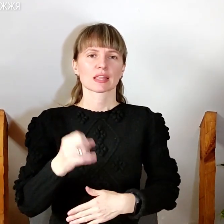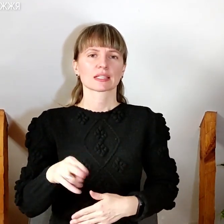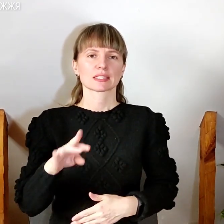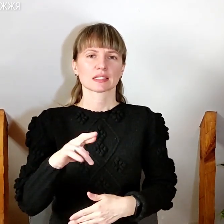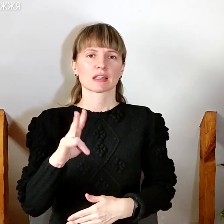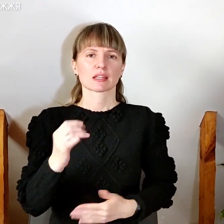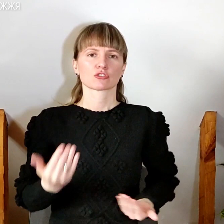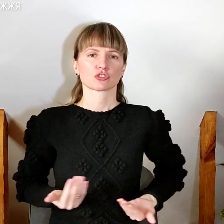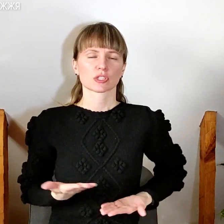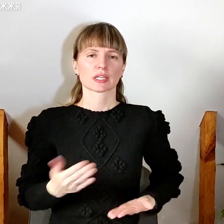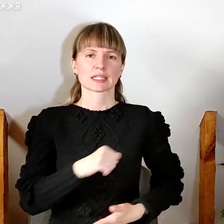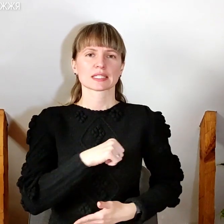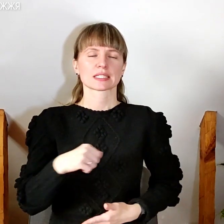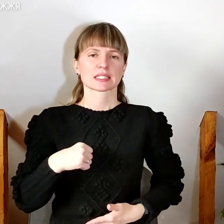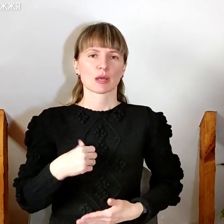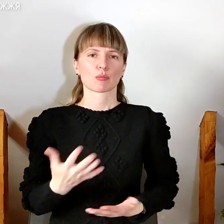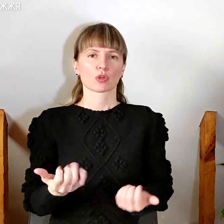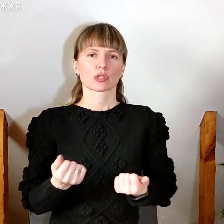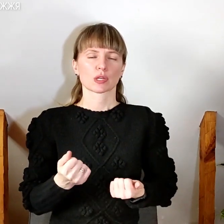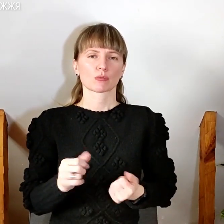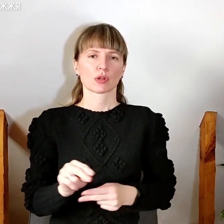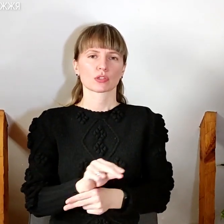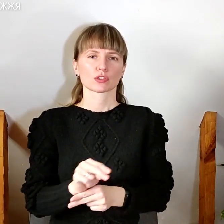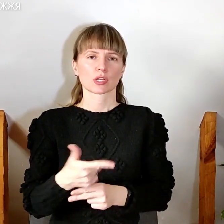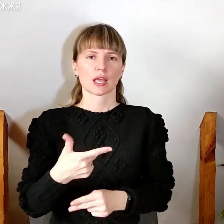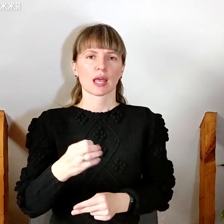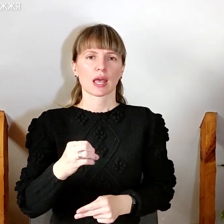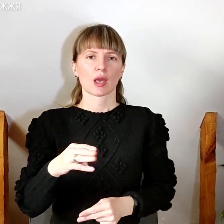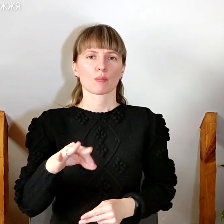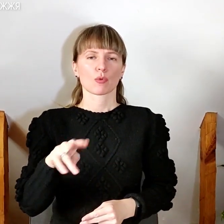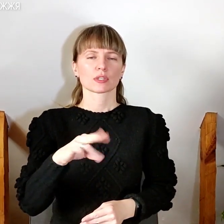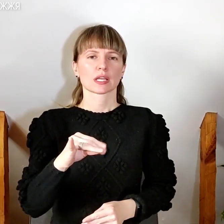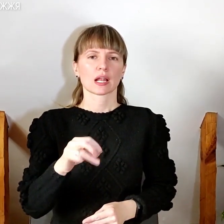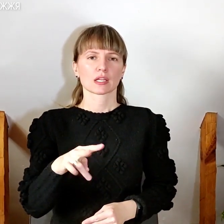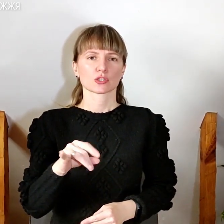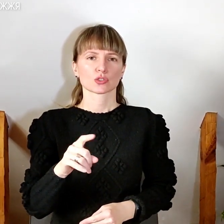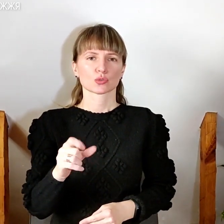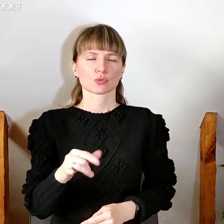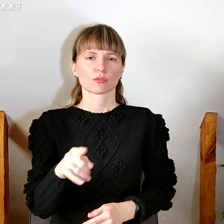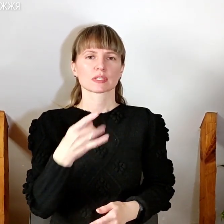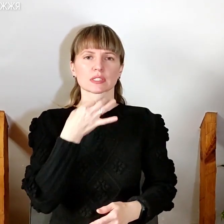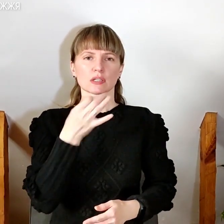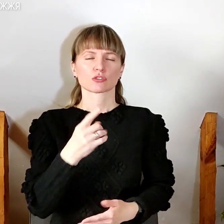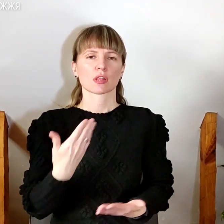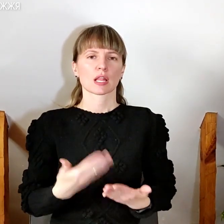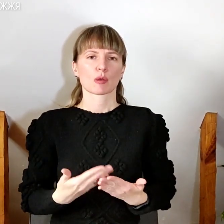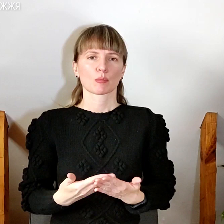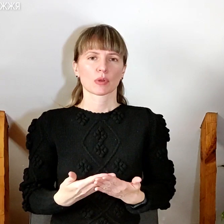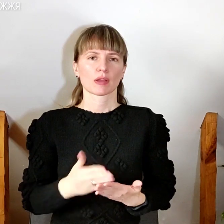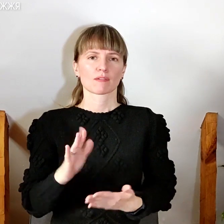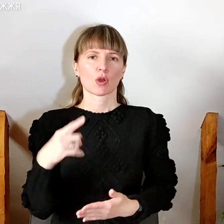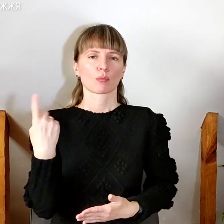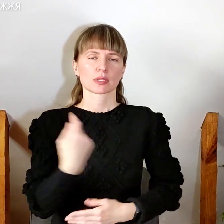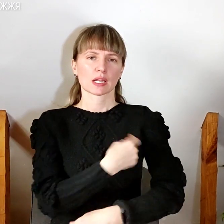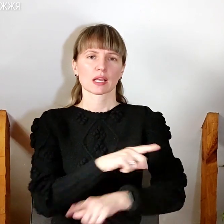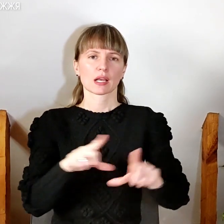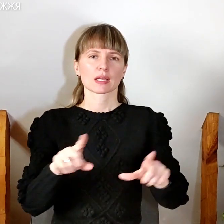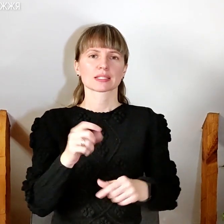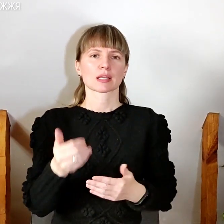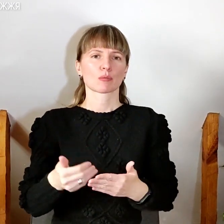який безпосередньо сам також отримує процедуру гемодіалізу. І він зазначив, що, наприклад, в обласній лікарні за попередніми